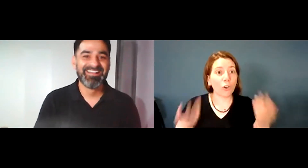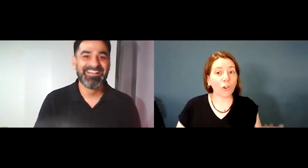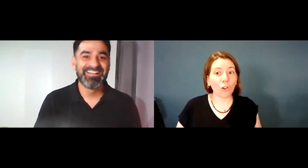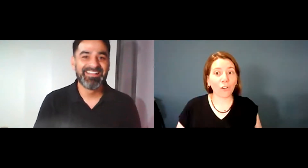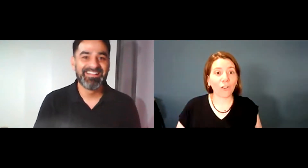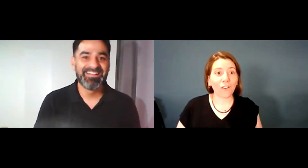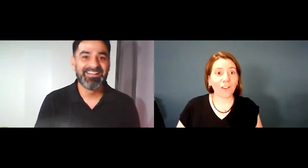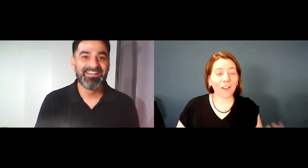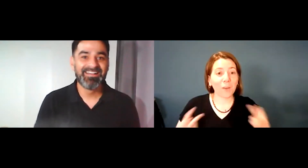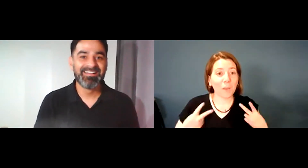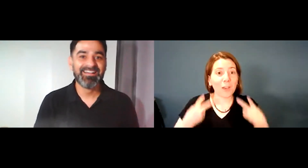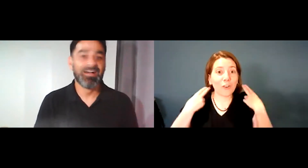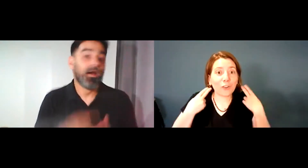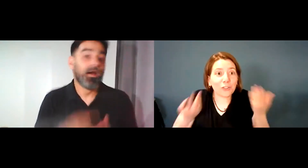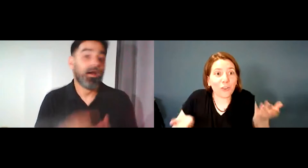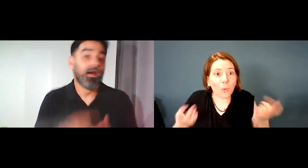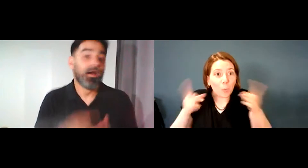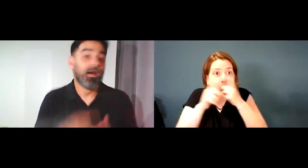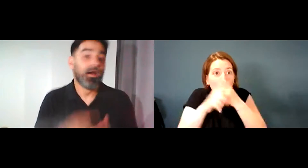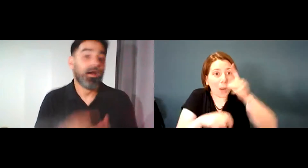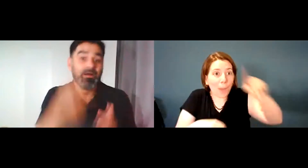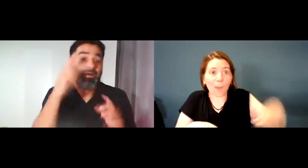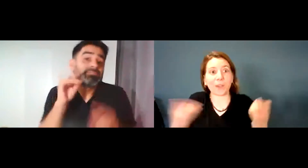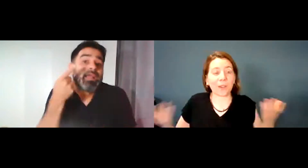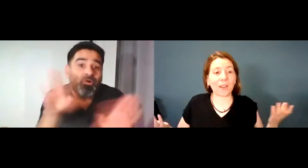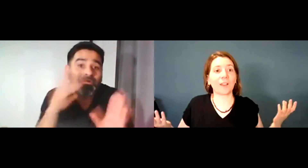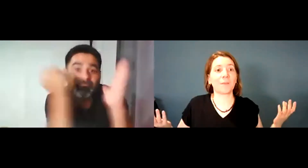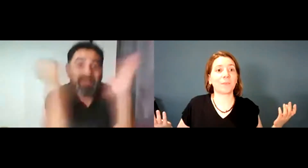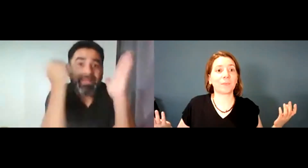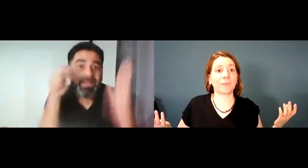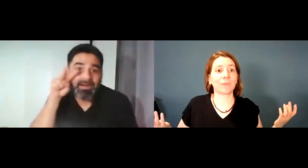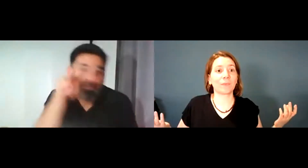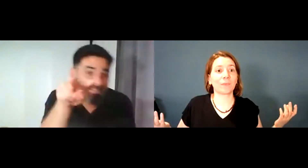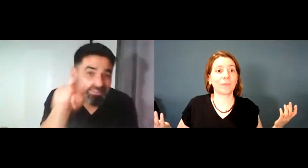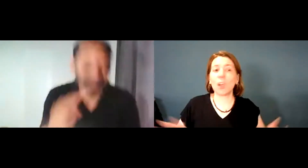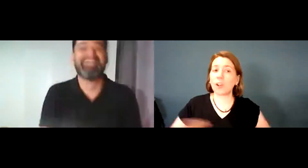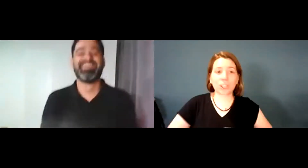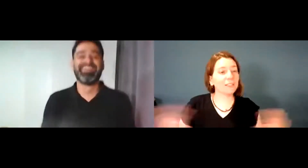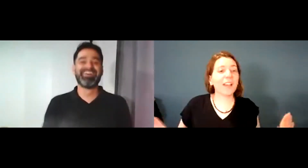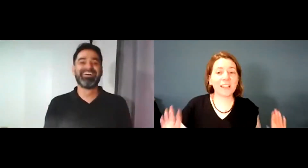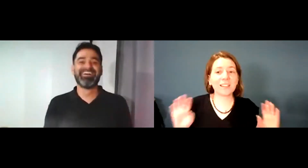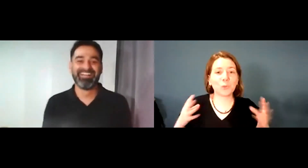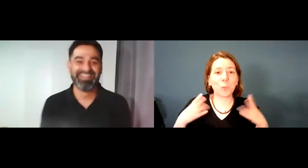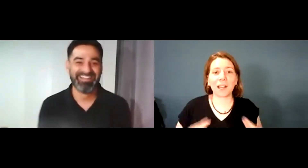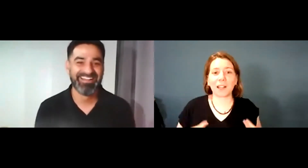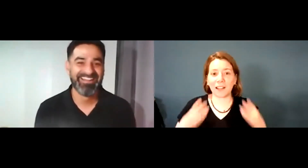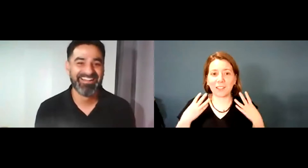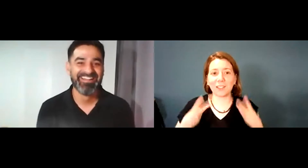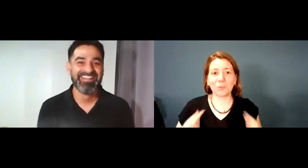¡Qué problema! Si me lo corto. No, ya está. Esta es tu marca. Esta es tu